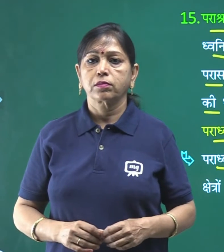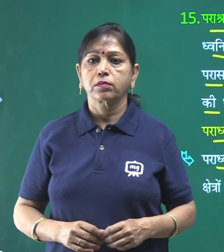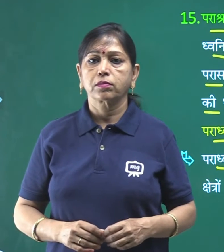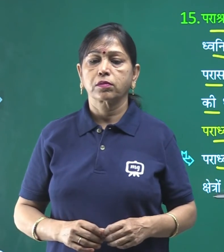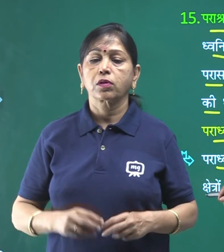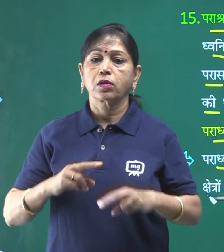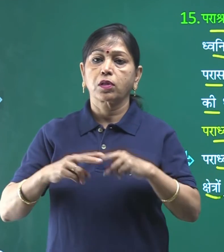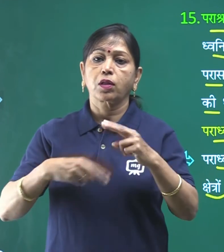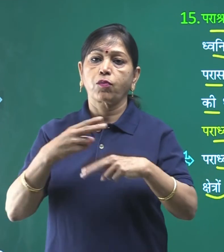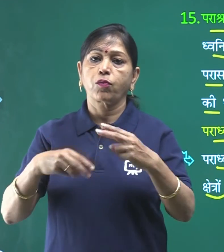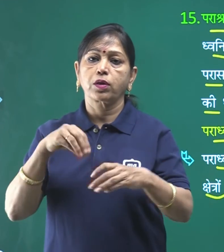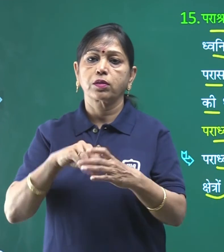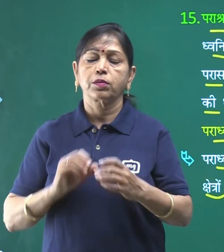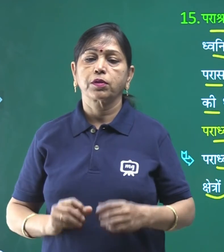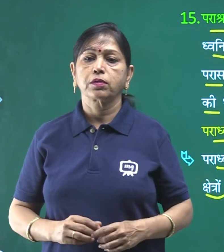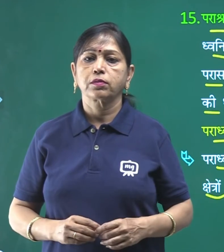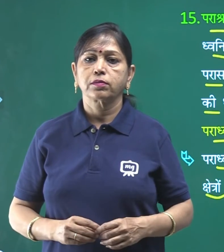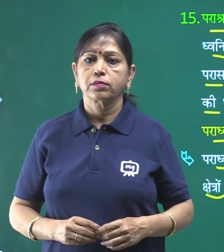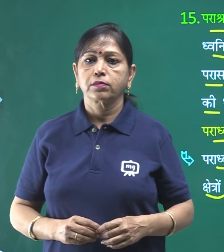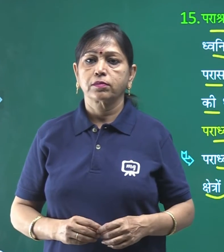प्रौद्योगिकी क्षेत्र में